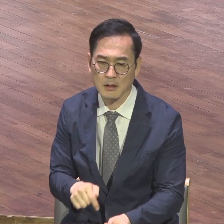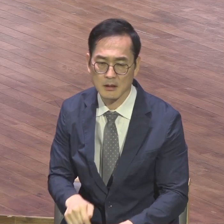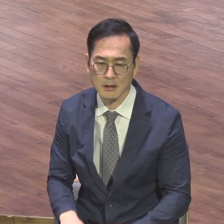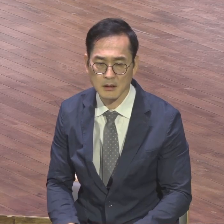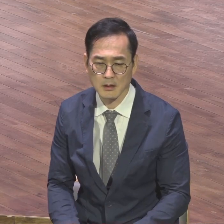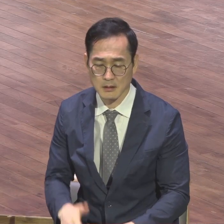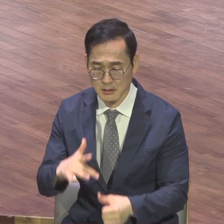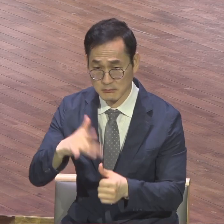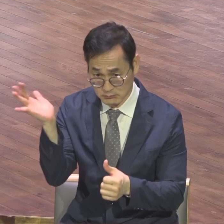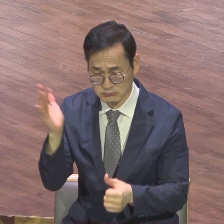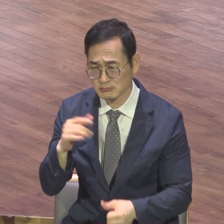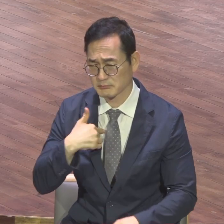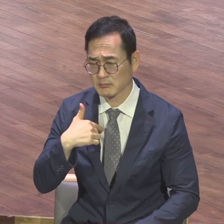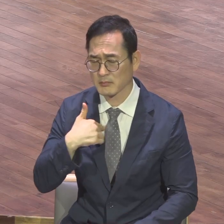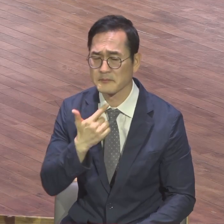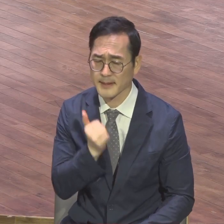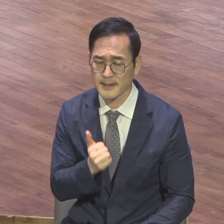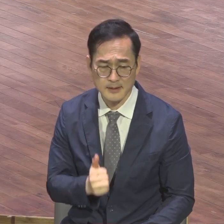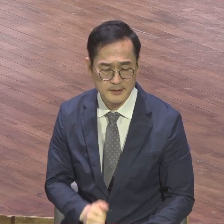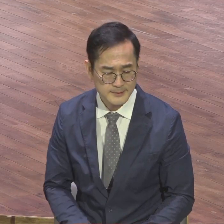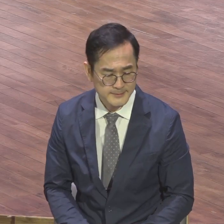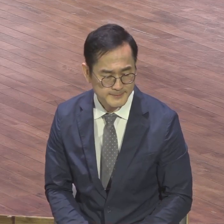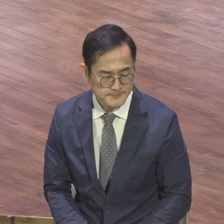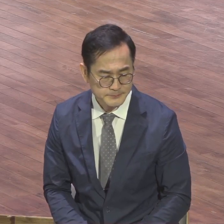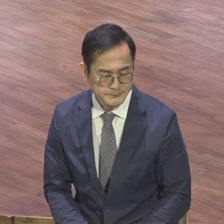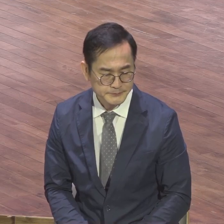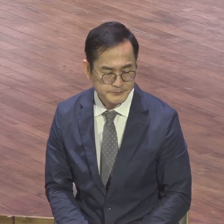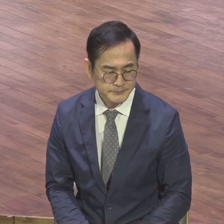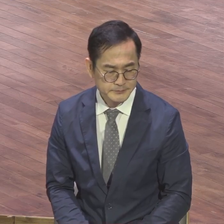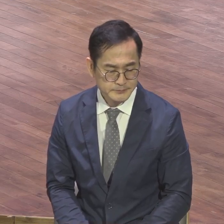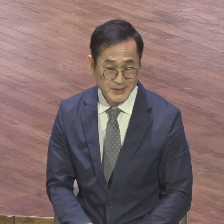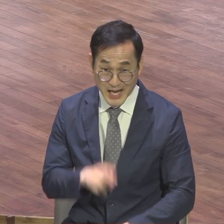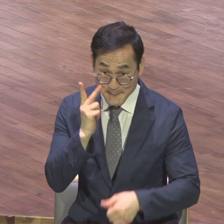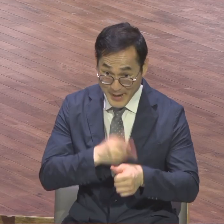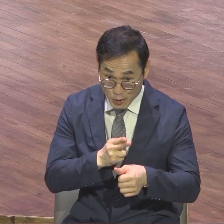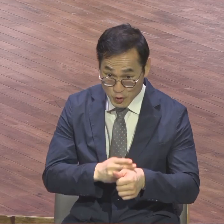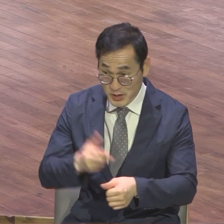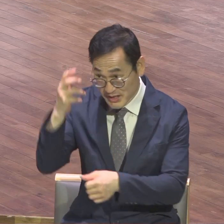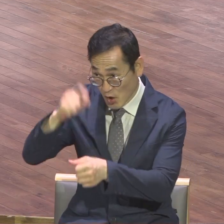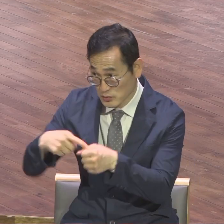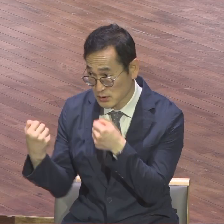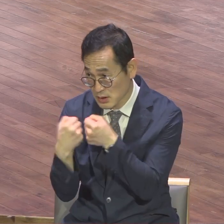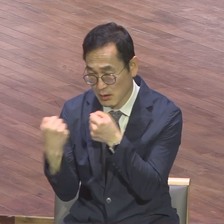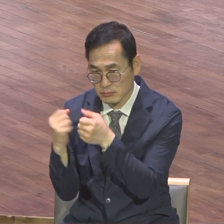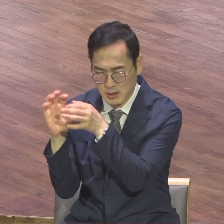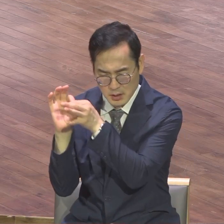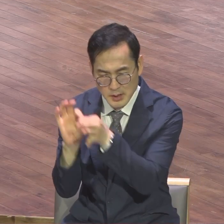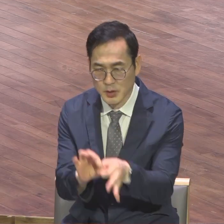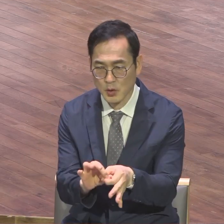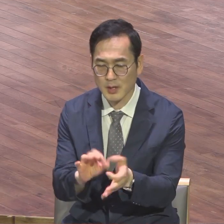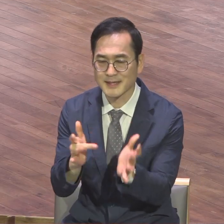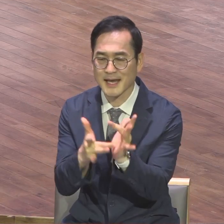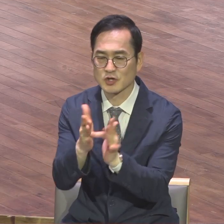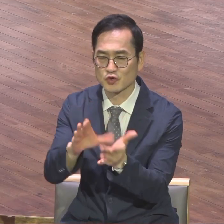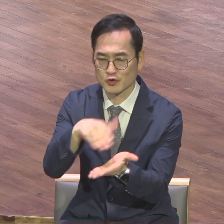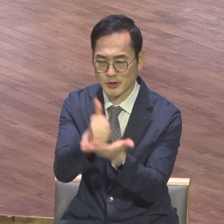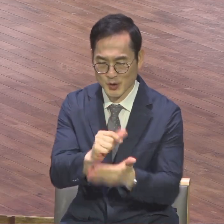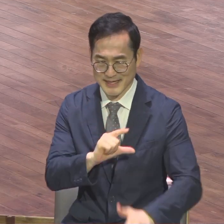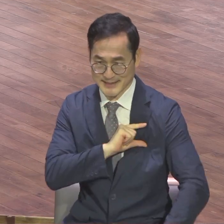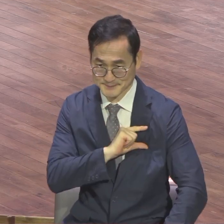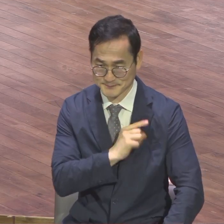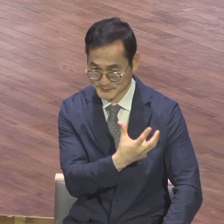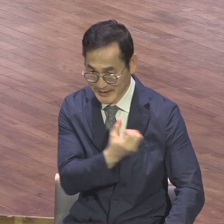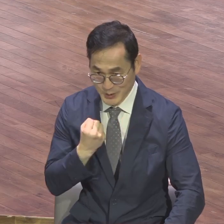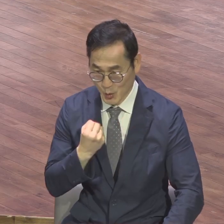사도 바울은 사단의 전략 속에 속지 않고 영적 싸움을 계속 싸웁니다. 예수 그리스도 이름의